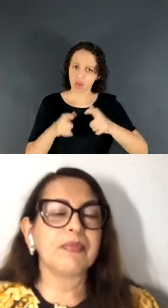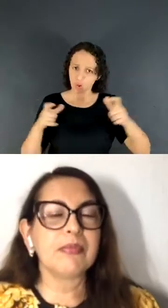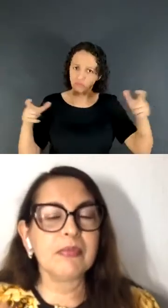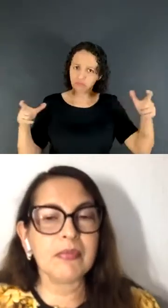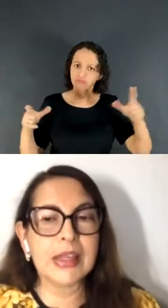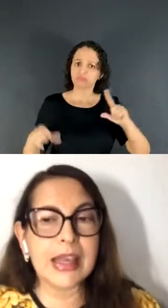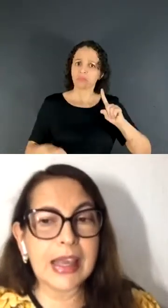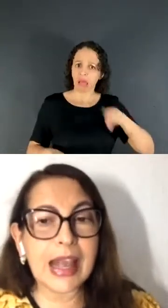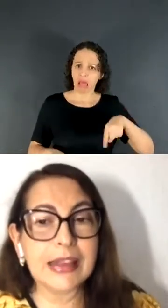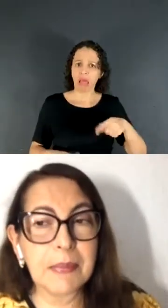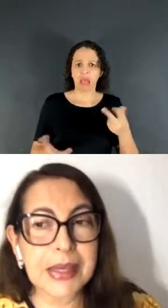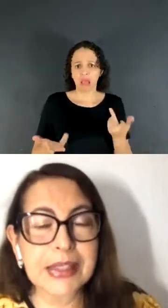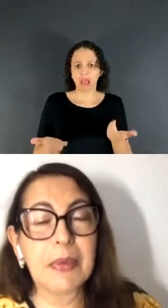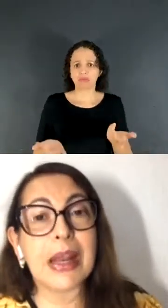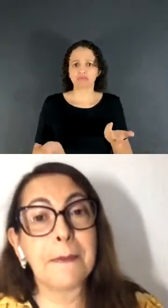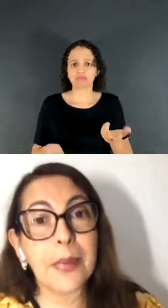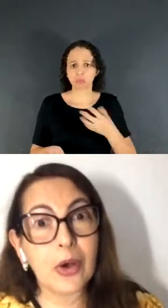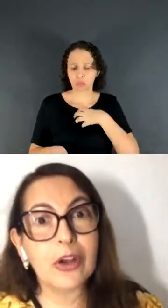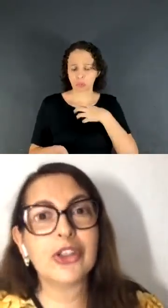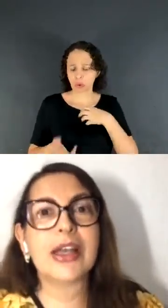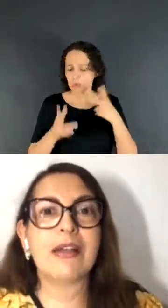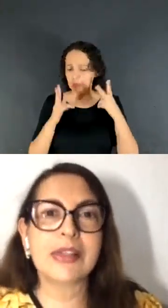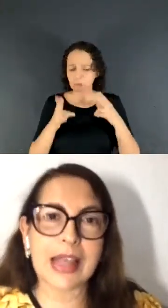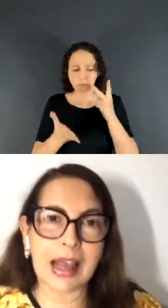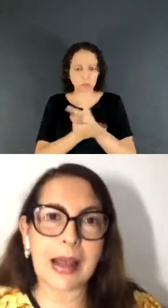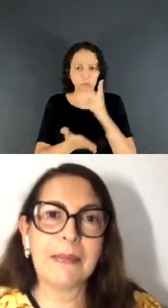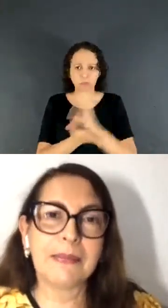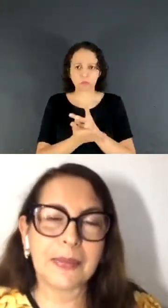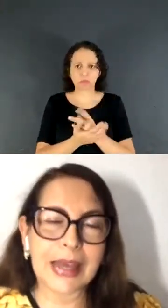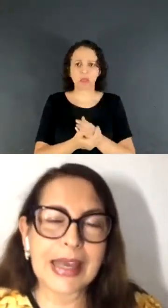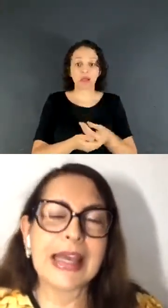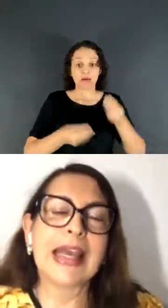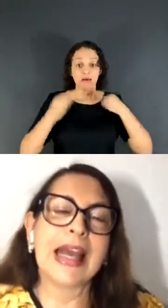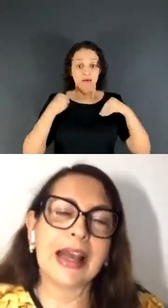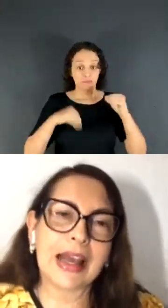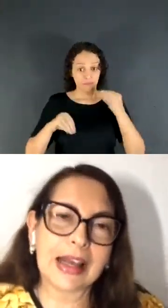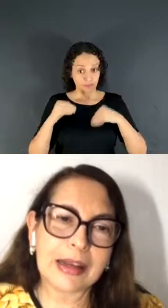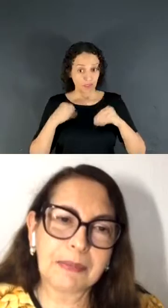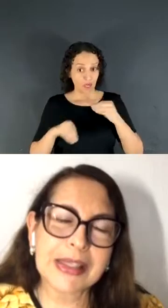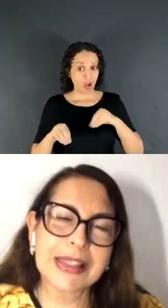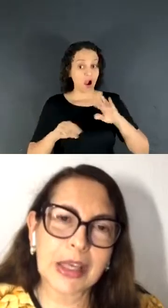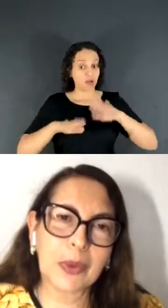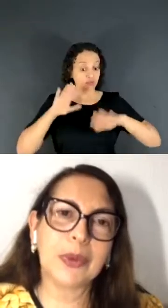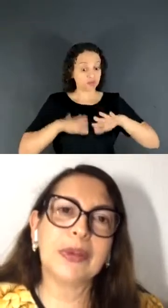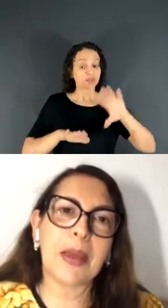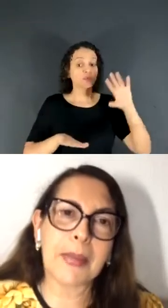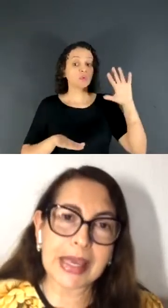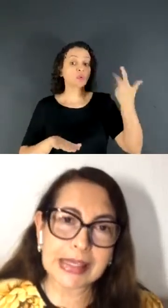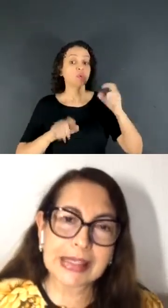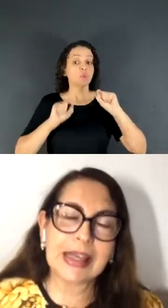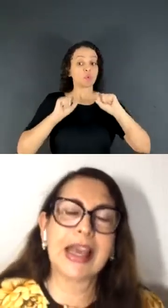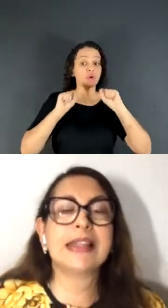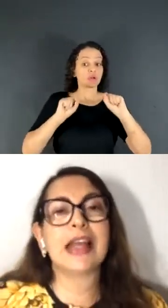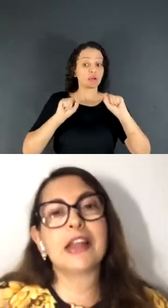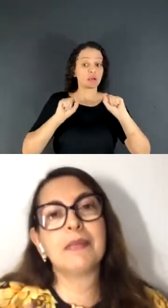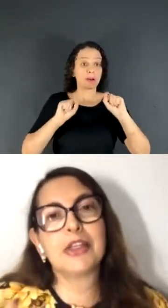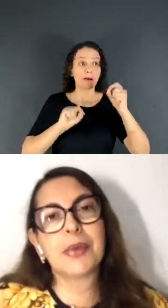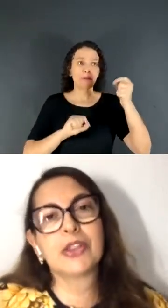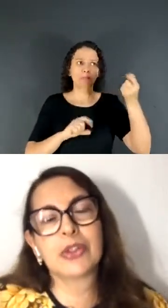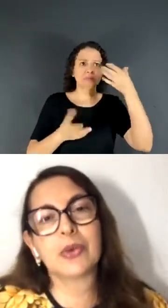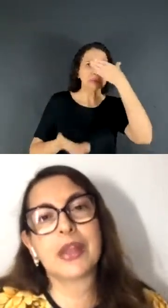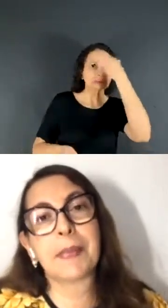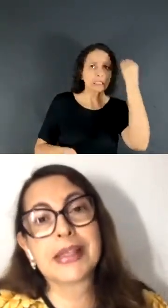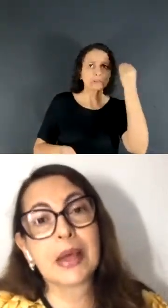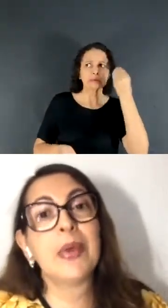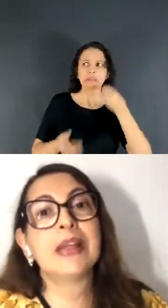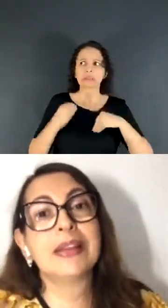aí, a depressão, ela pode causar, né, a pseudodemência, que é exatamente